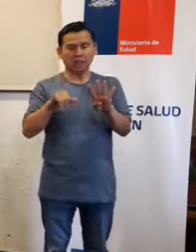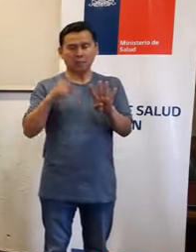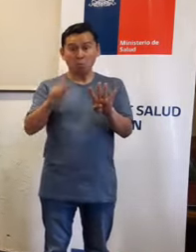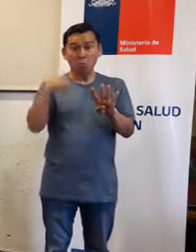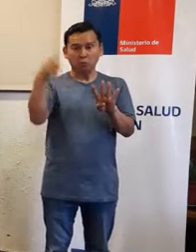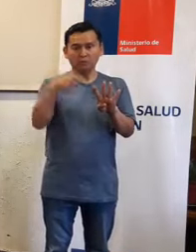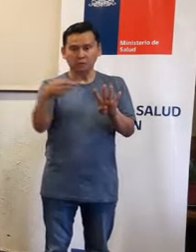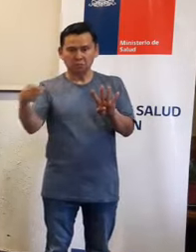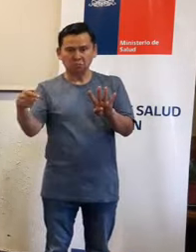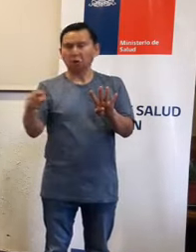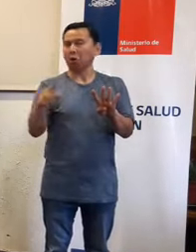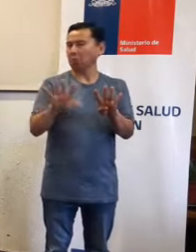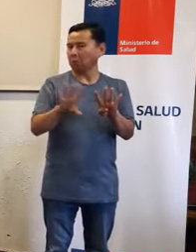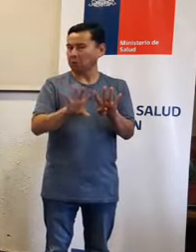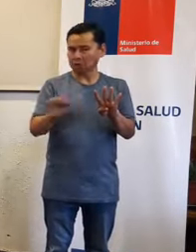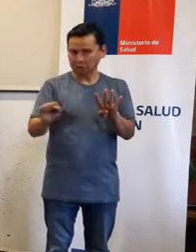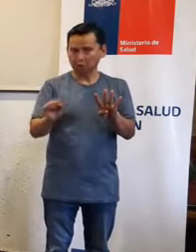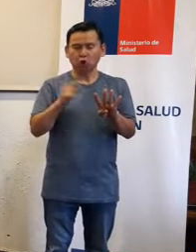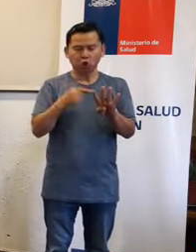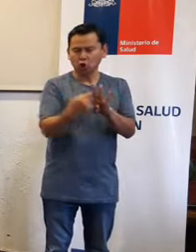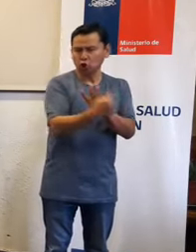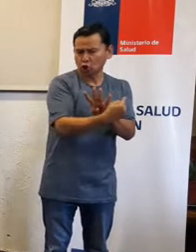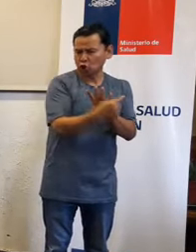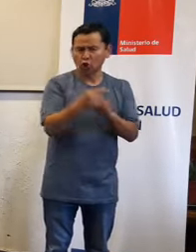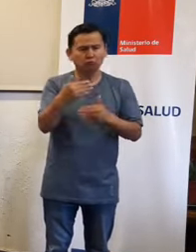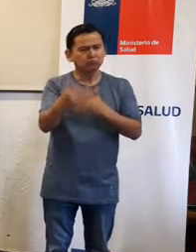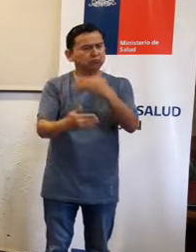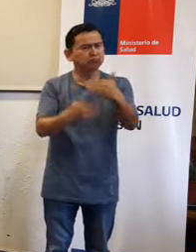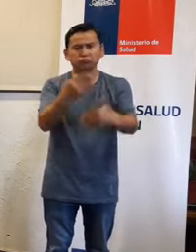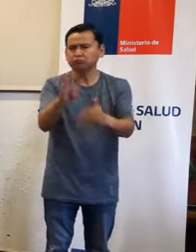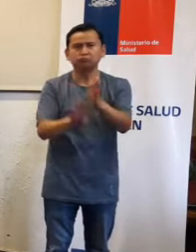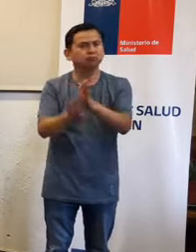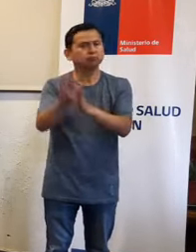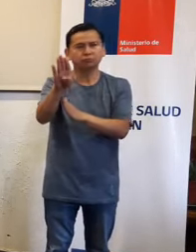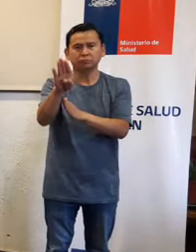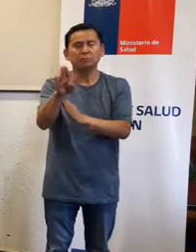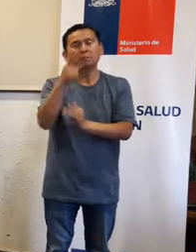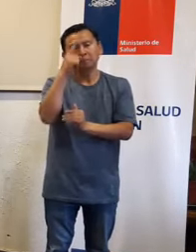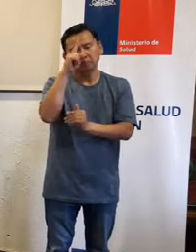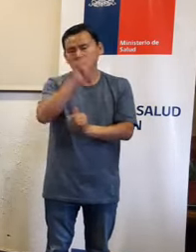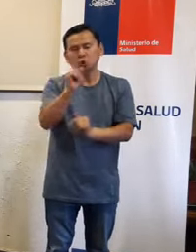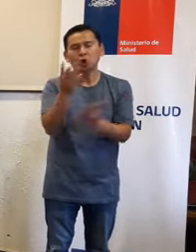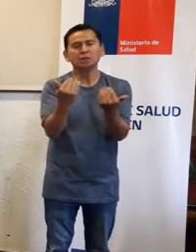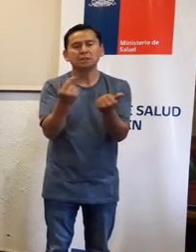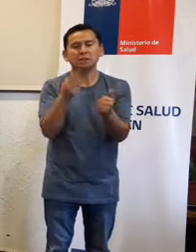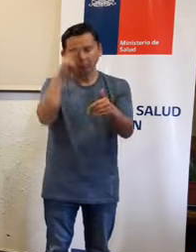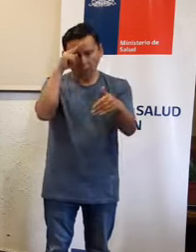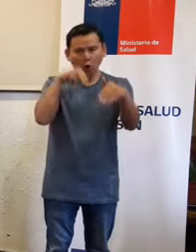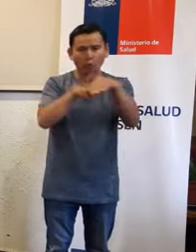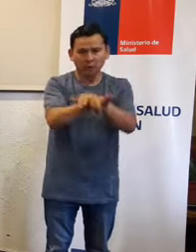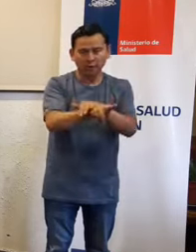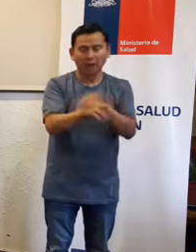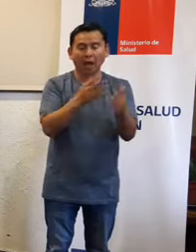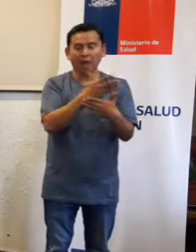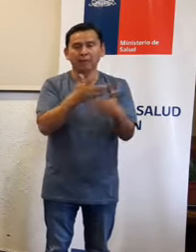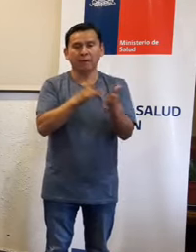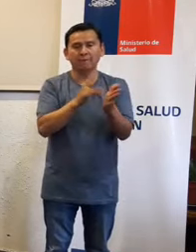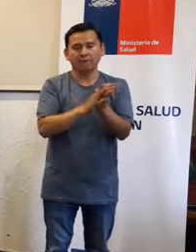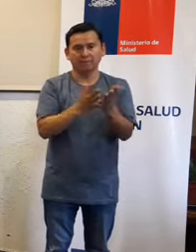que viene terminarán su cuarentena todos han evolucionado satisfactoriamente sin requerir hospitalización a la fecha.